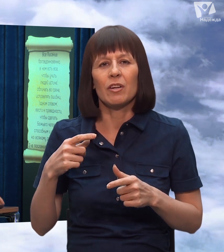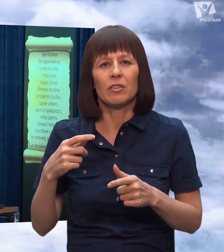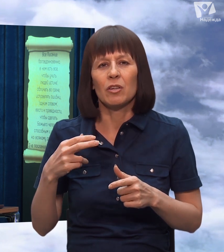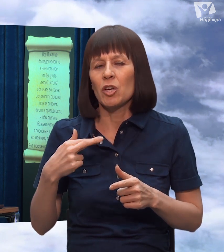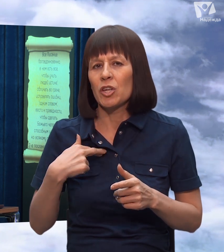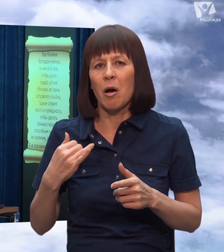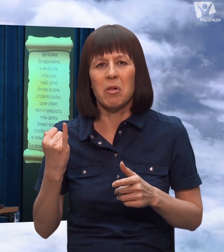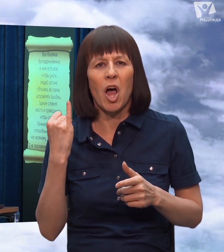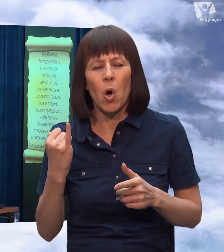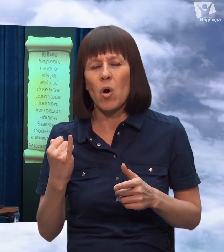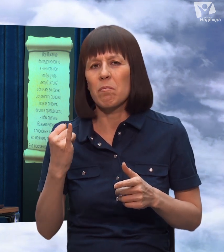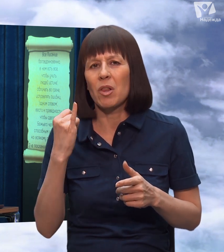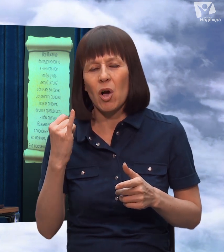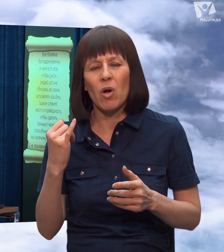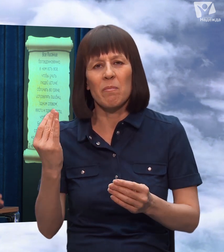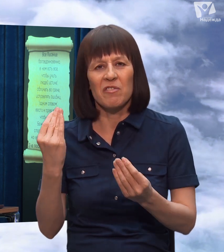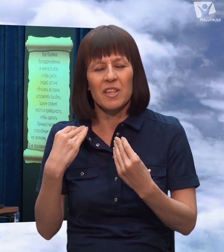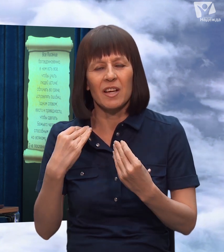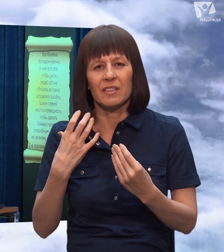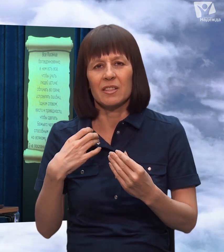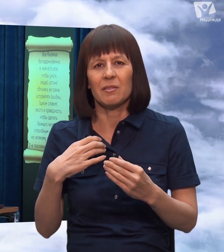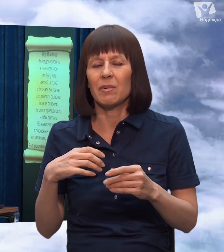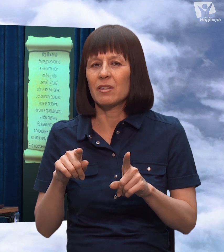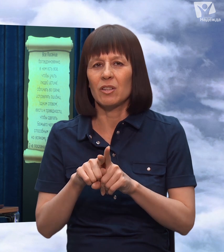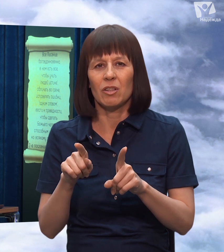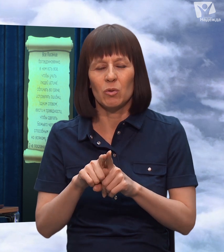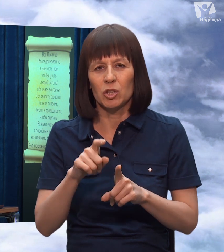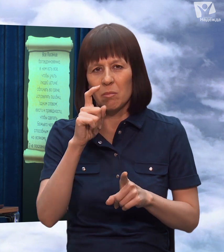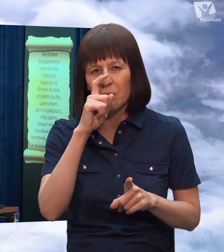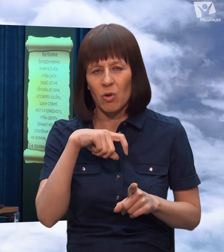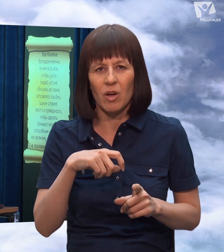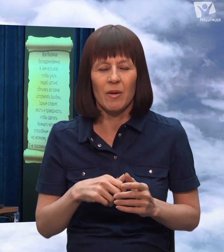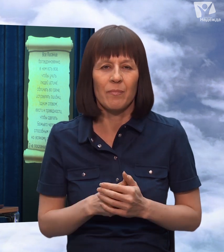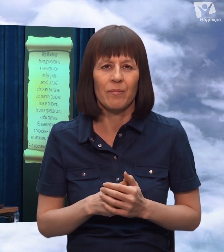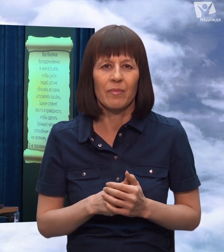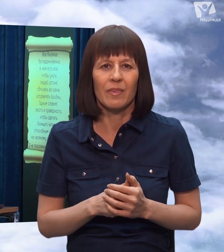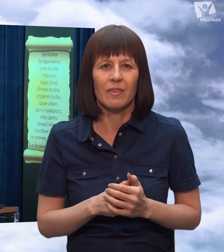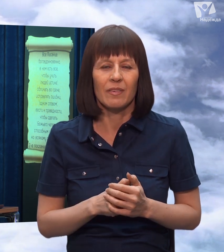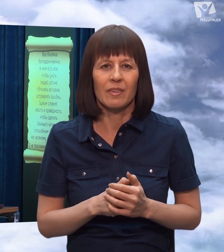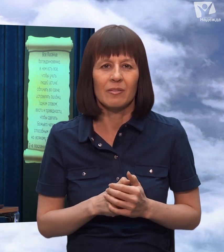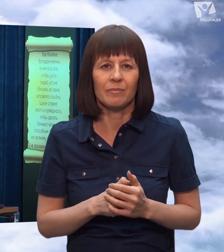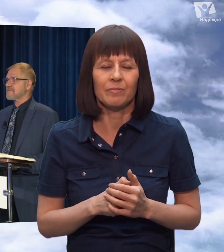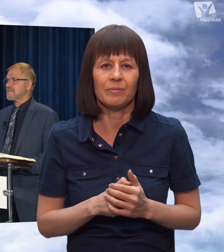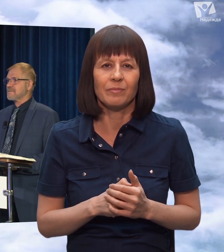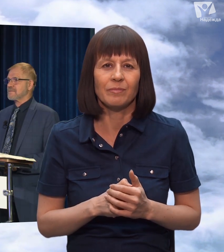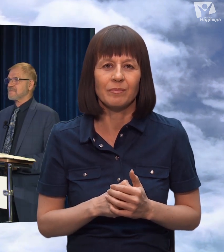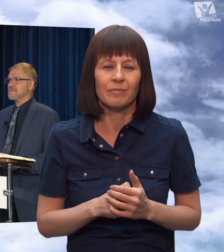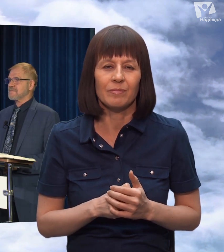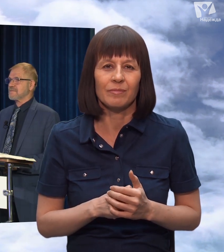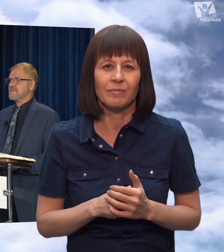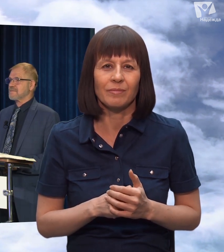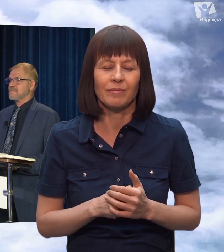мы читаем священное писание учение иисуса христа поэтому если вы шли приходит нам довольство какое-то такое состояние